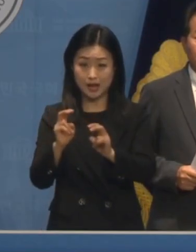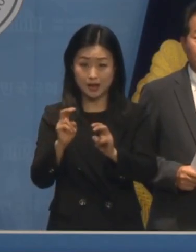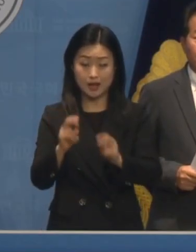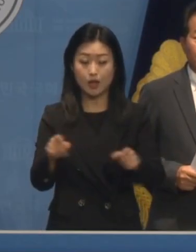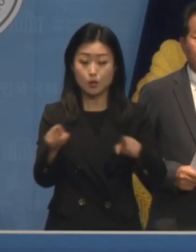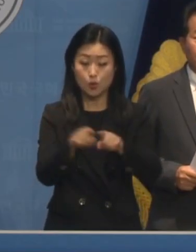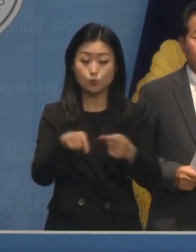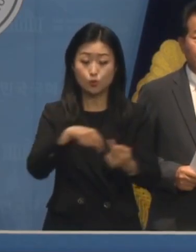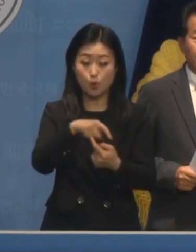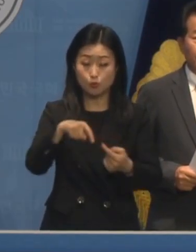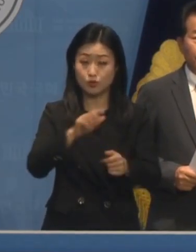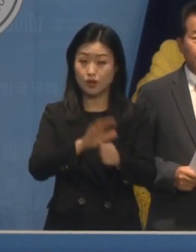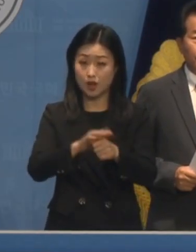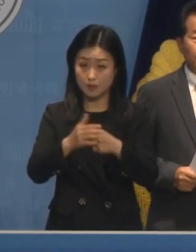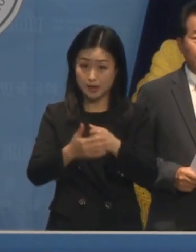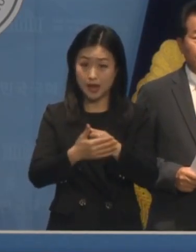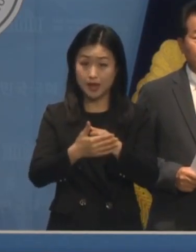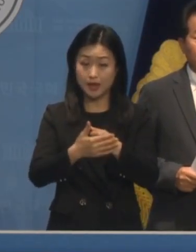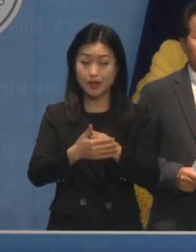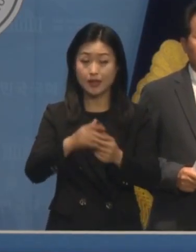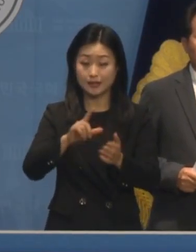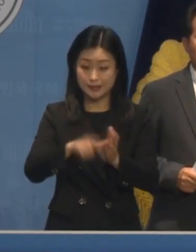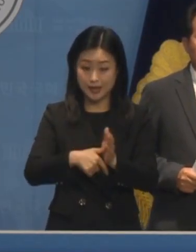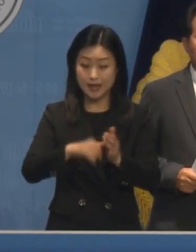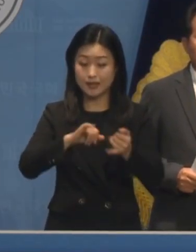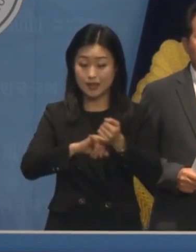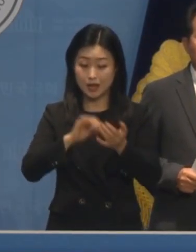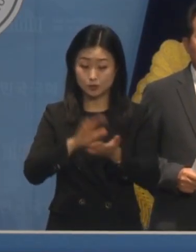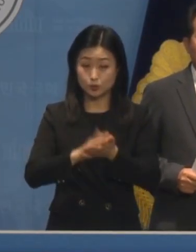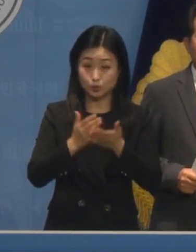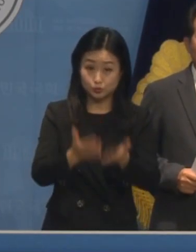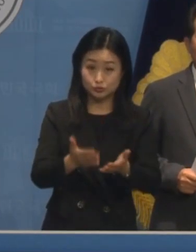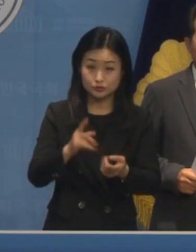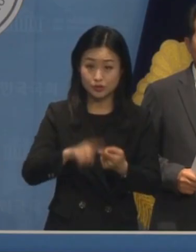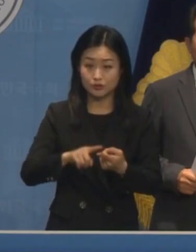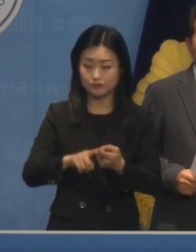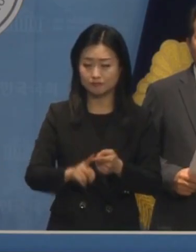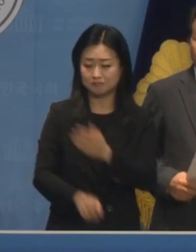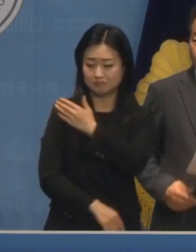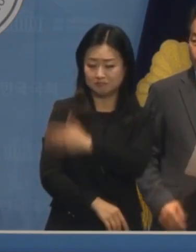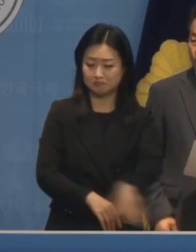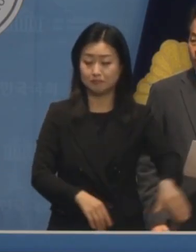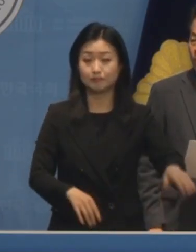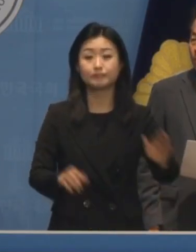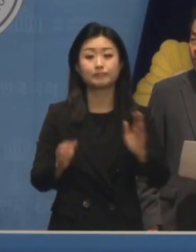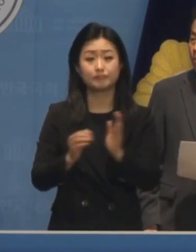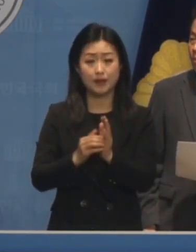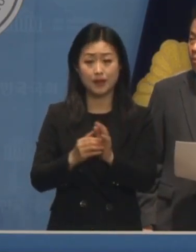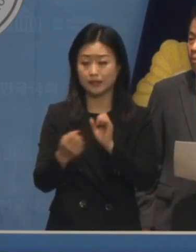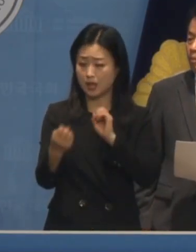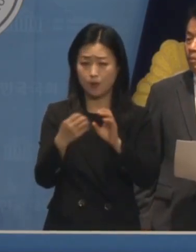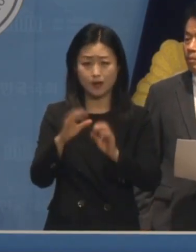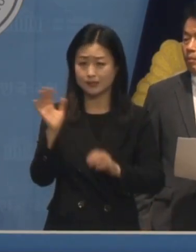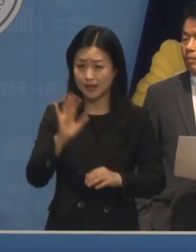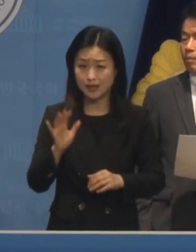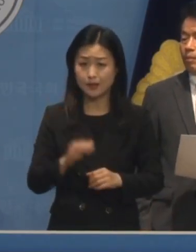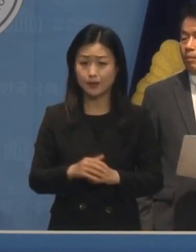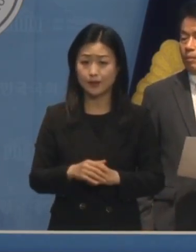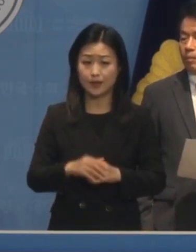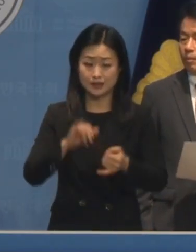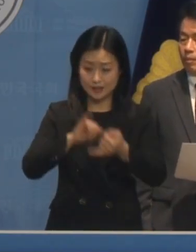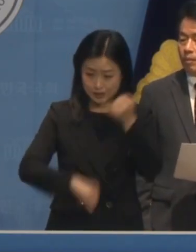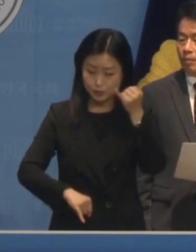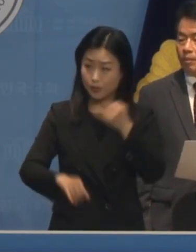구성한다는 정규직 전환 시의 약속도 모른 척하고 있습니다 대화를 거부하고 약속을